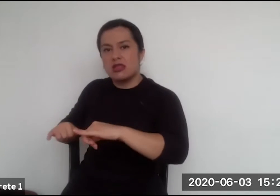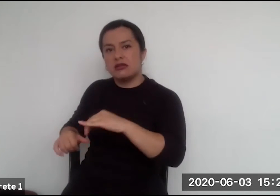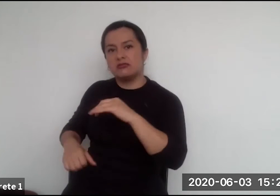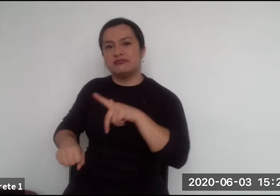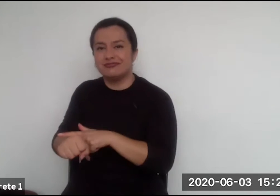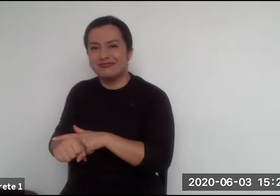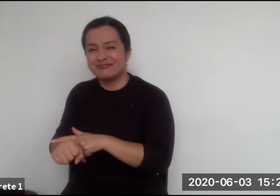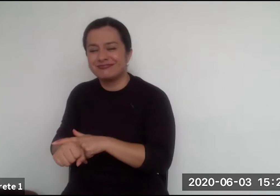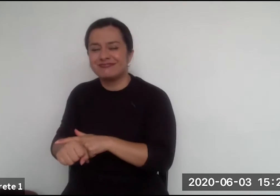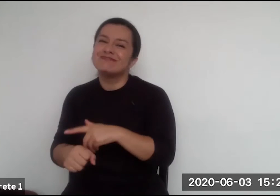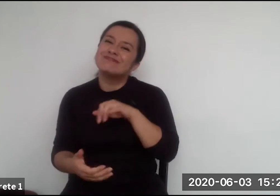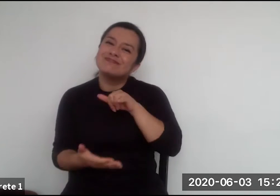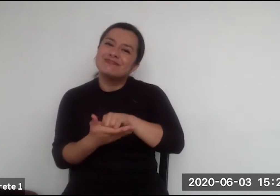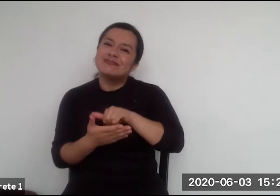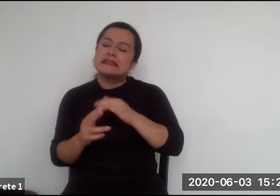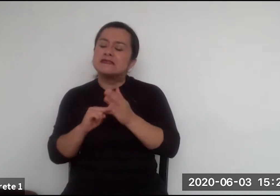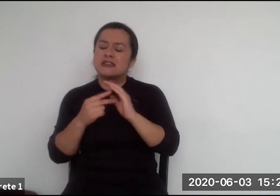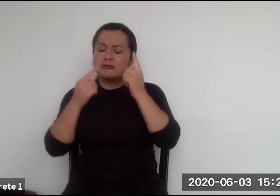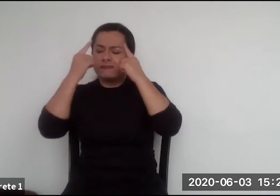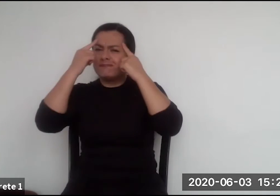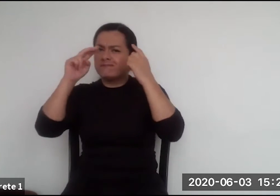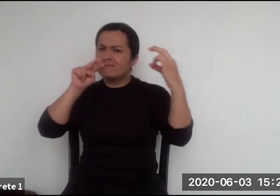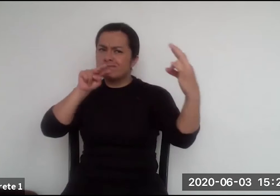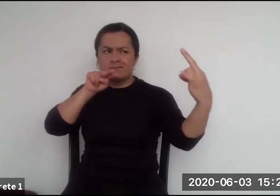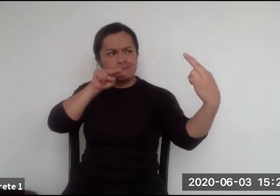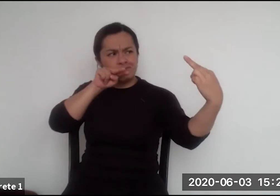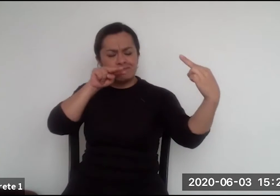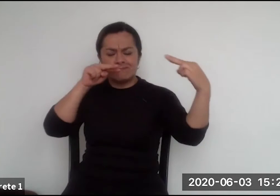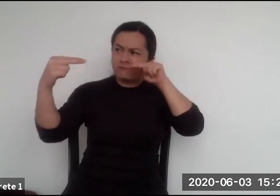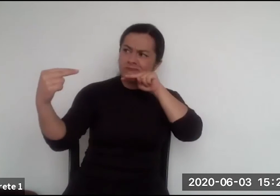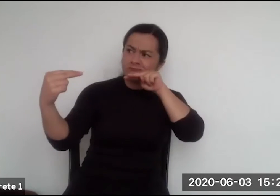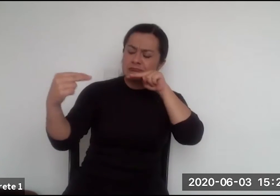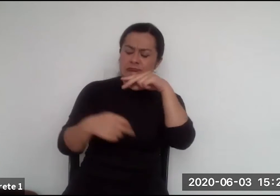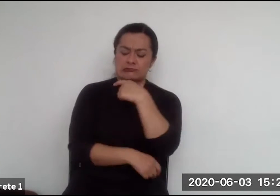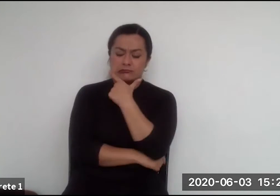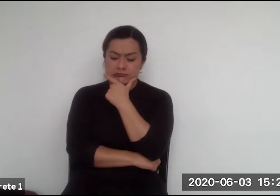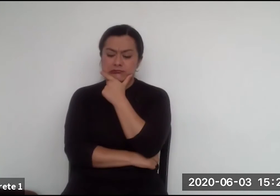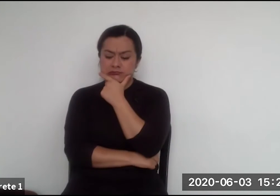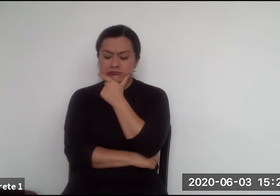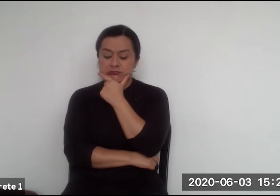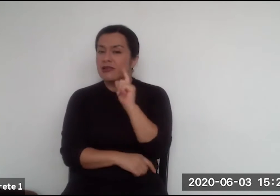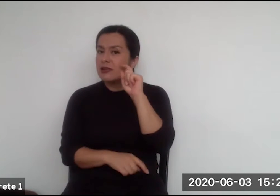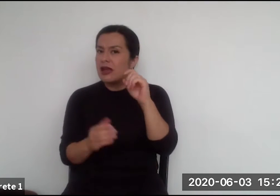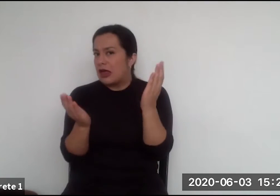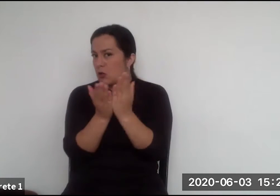que tendremos que poner al pensar otras educaciones. Y termino.